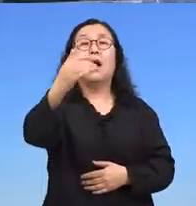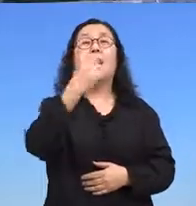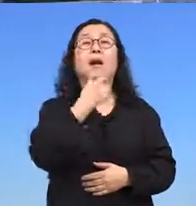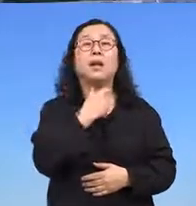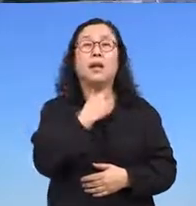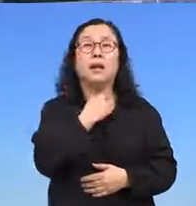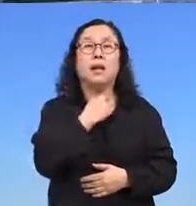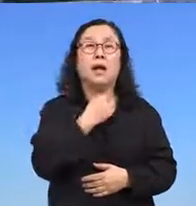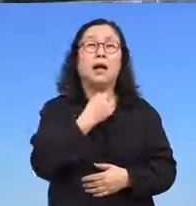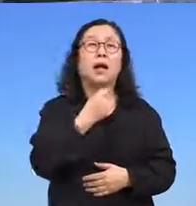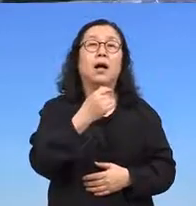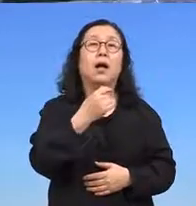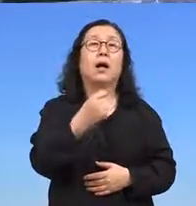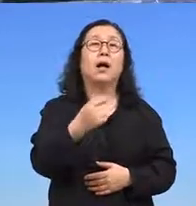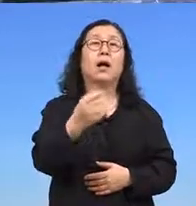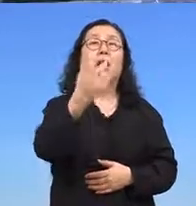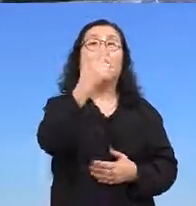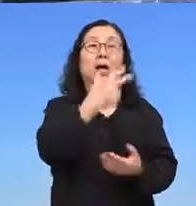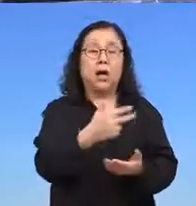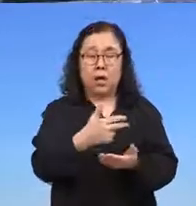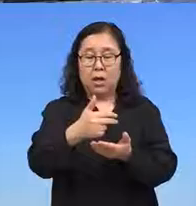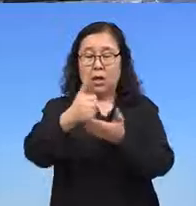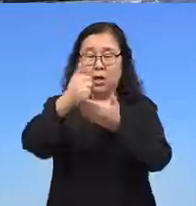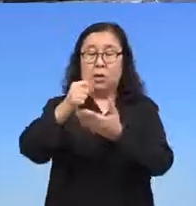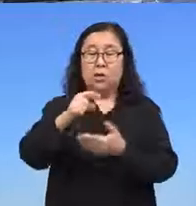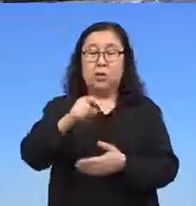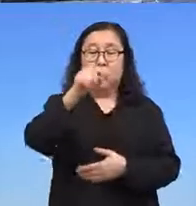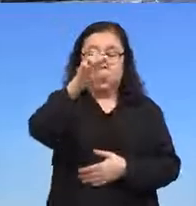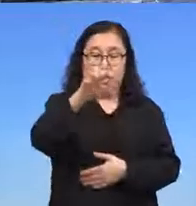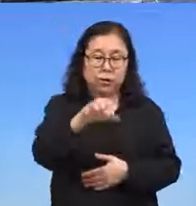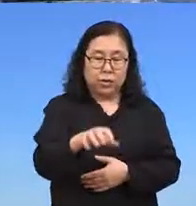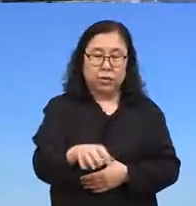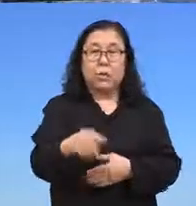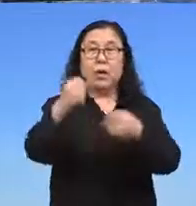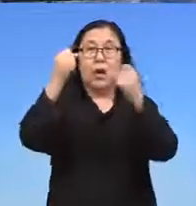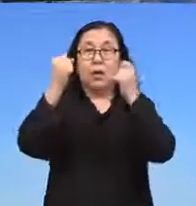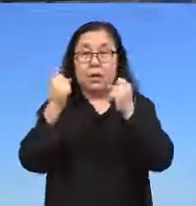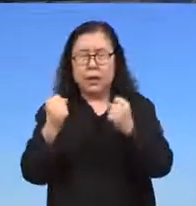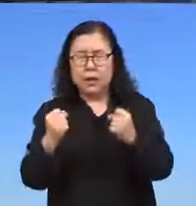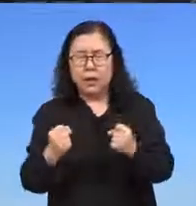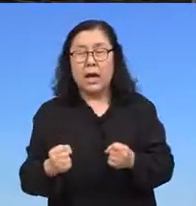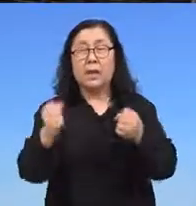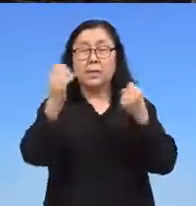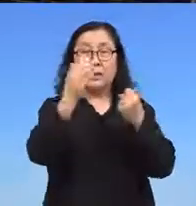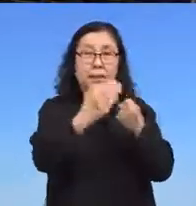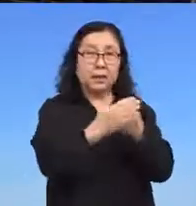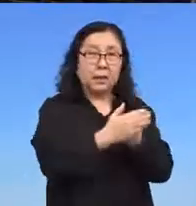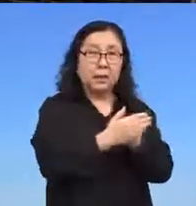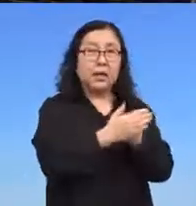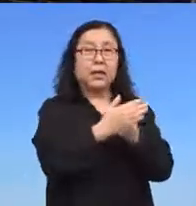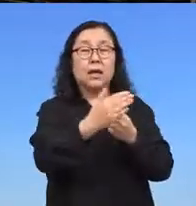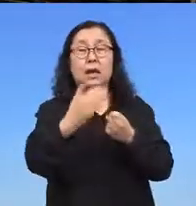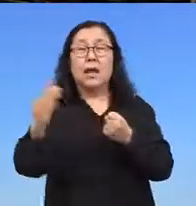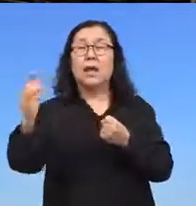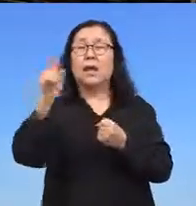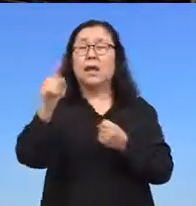영원하신 현재 되시는 그 주님 여기 계시기에, 주님